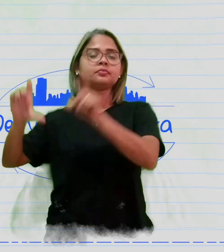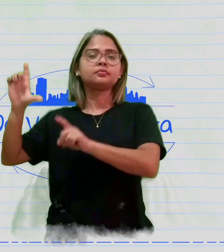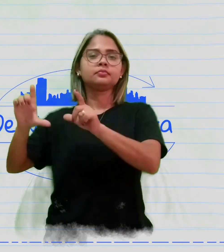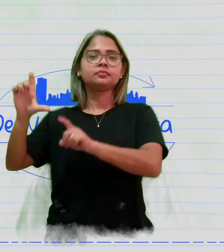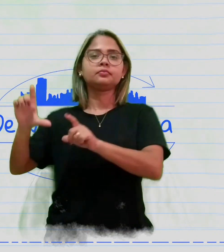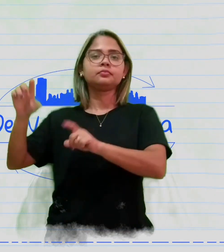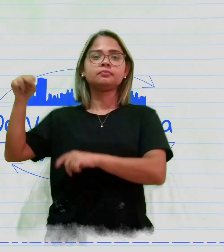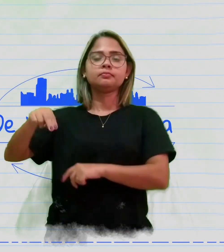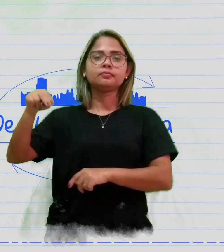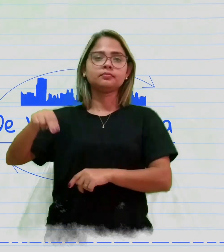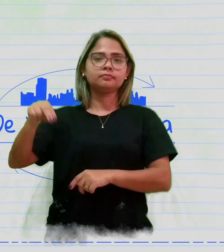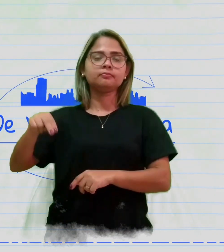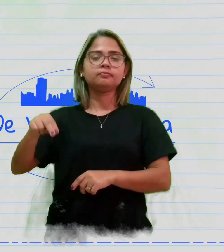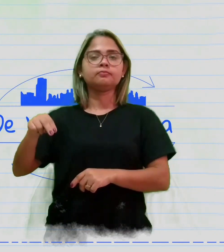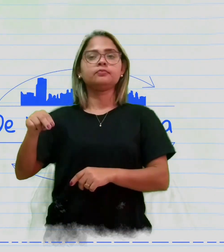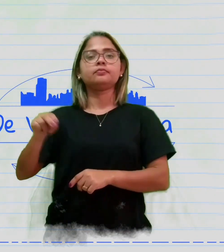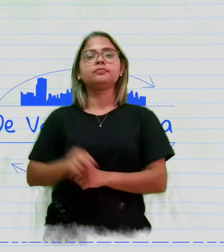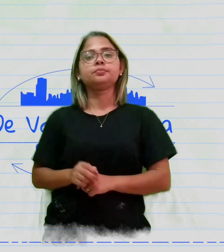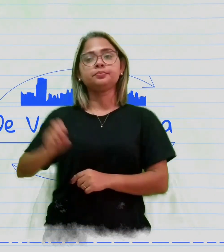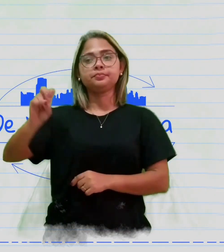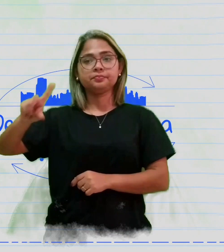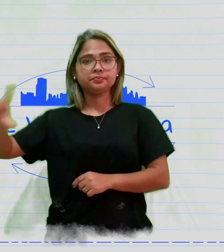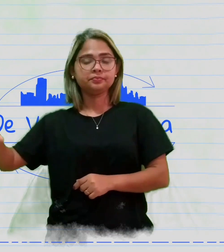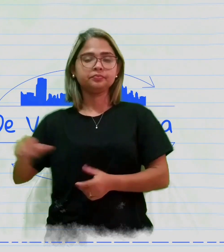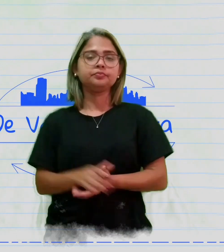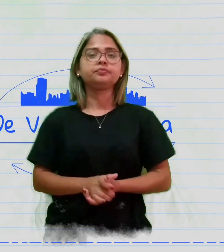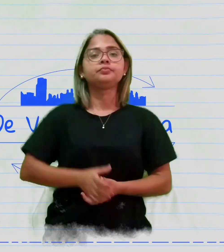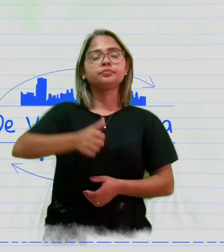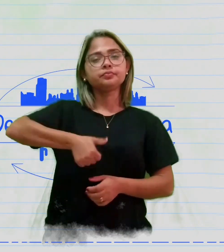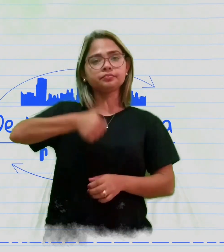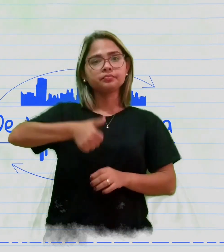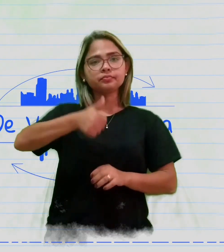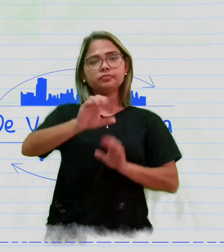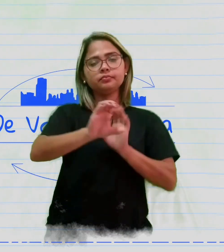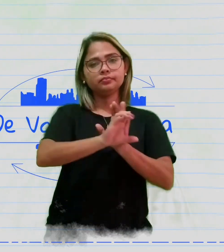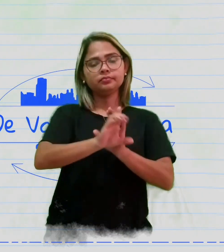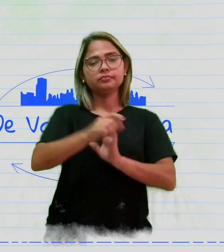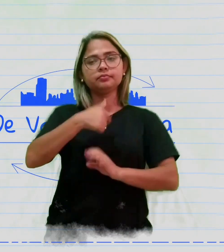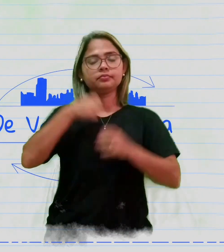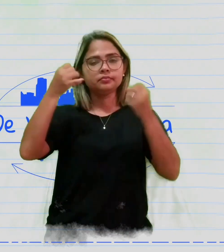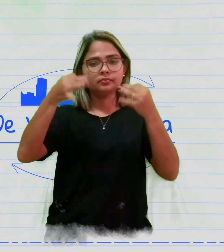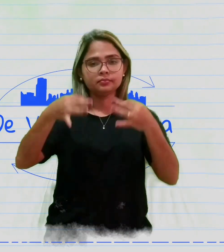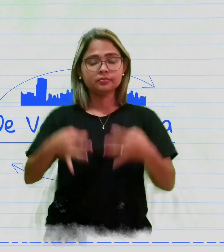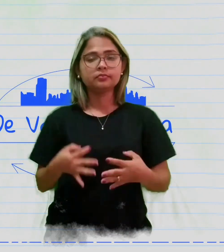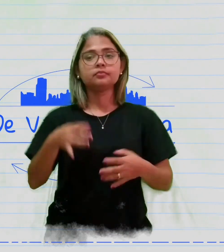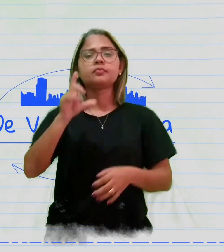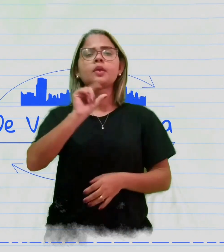como protagonismo a radionovela Volta. E, né, no primeiro episódio eu dei uma explanada o que foi essa radionovela. E